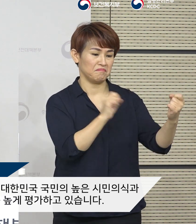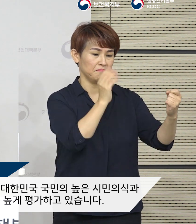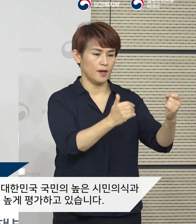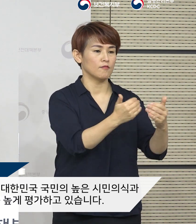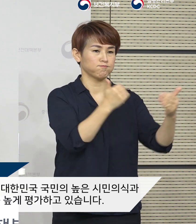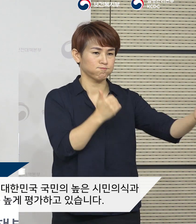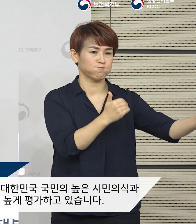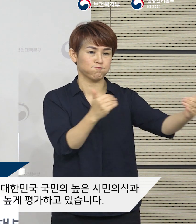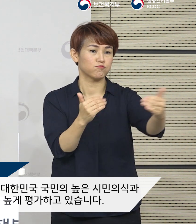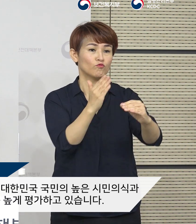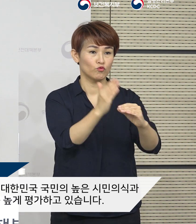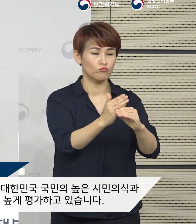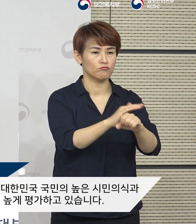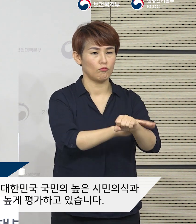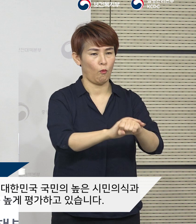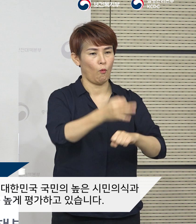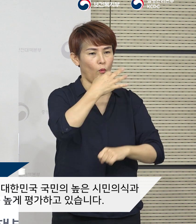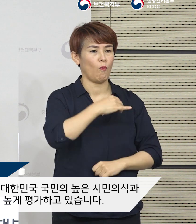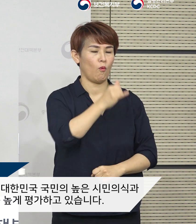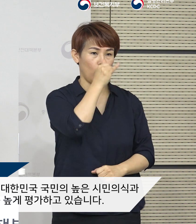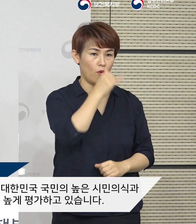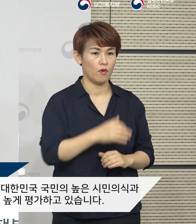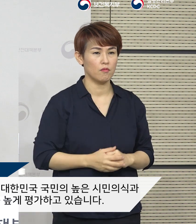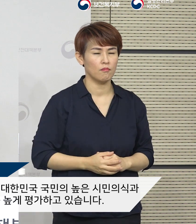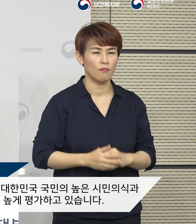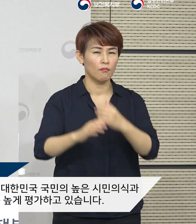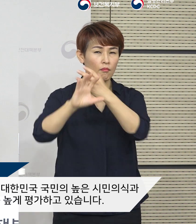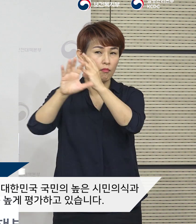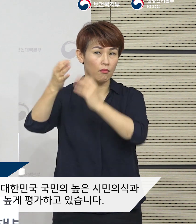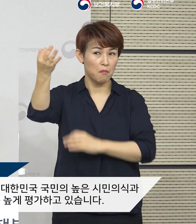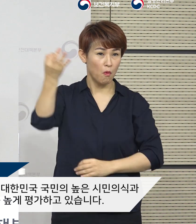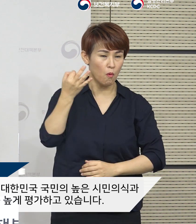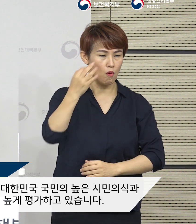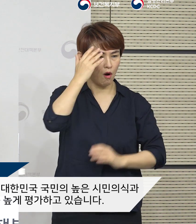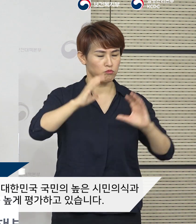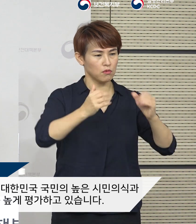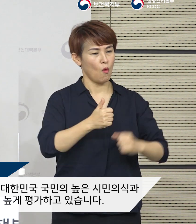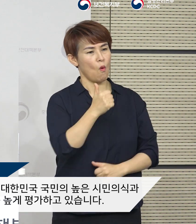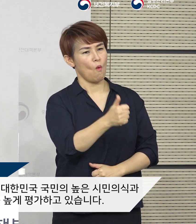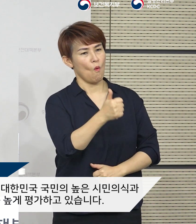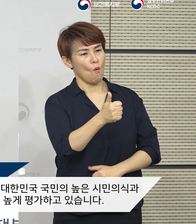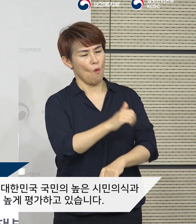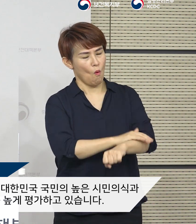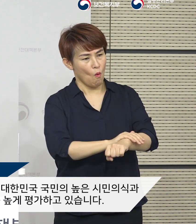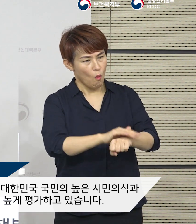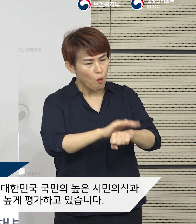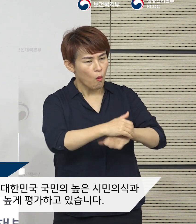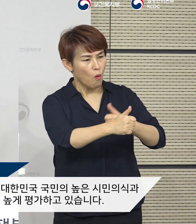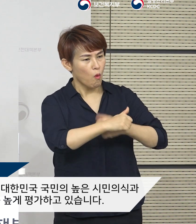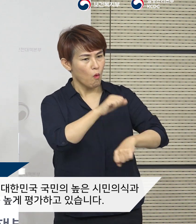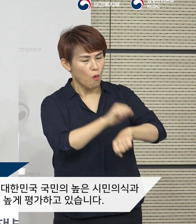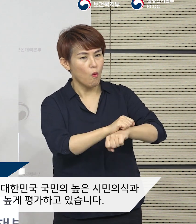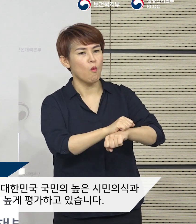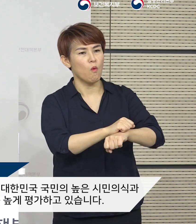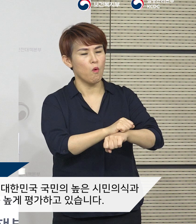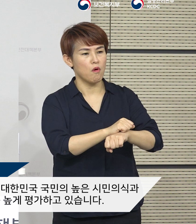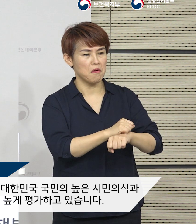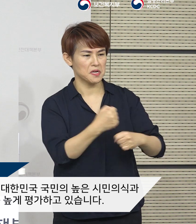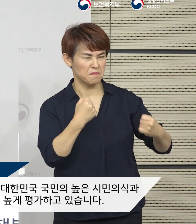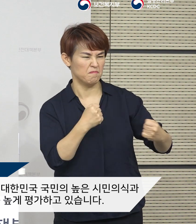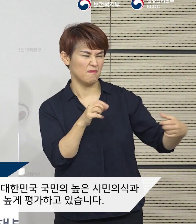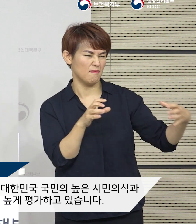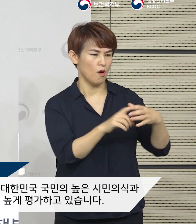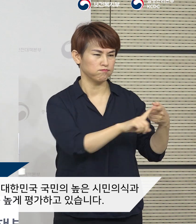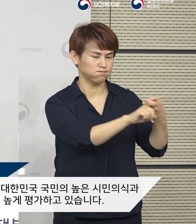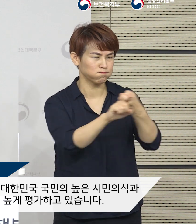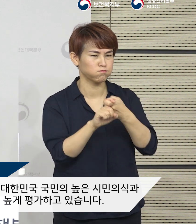상당한 성과를 거두고 있습니다. 많은 외신들도 대한민국 국민의 높은 시민의식과 공동체를 향한 연대와 협력